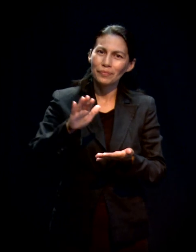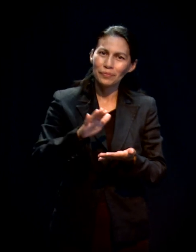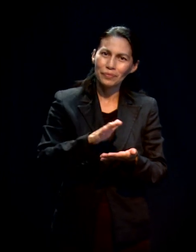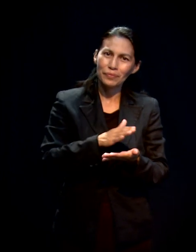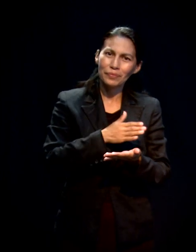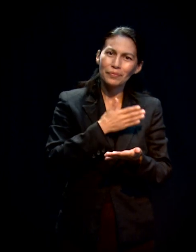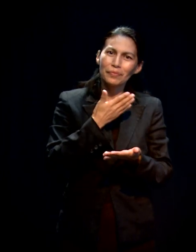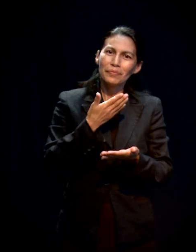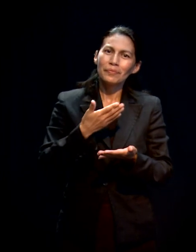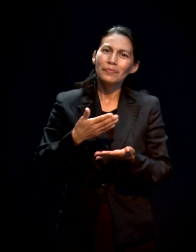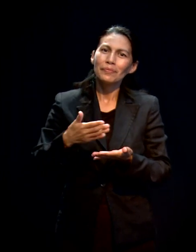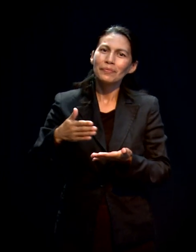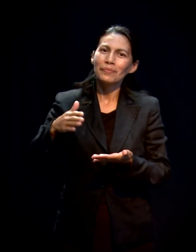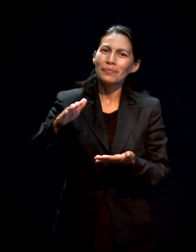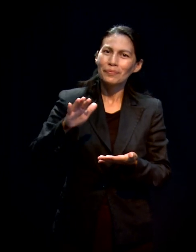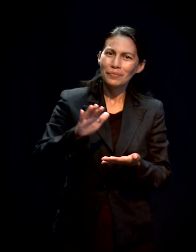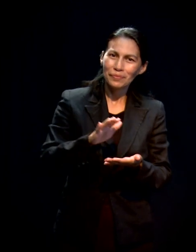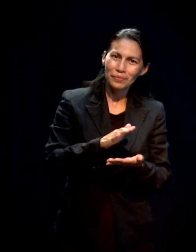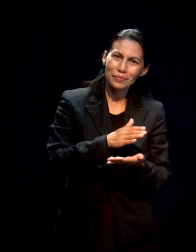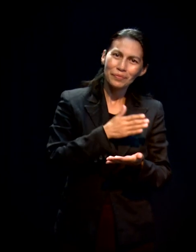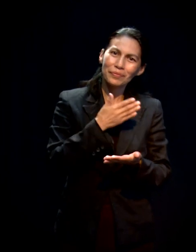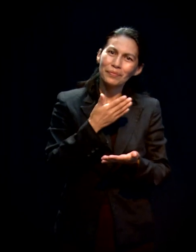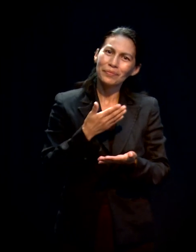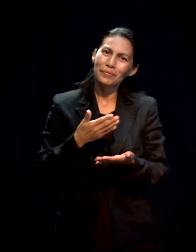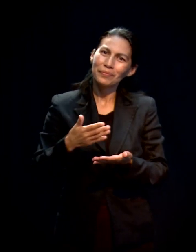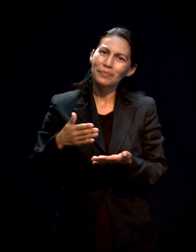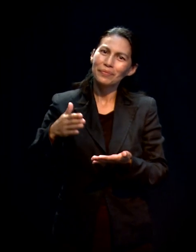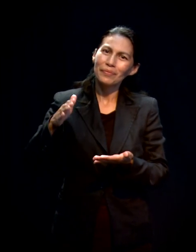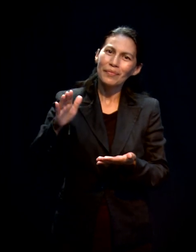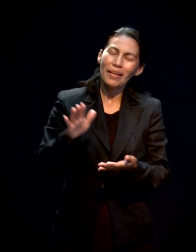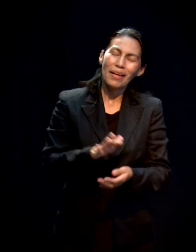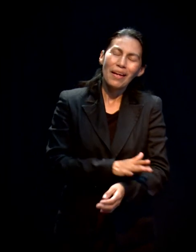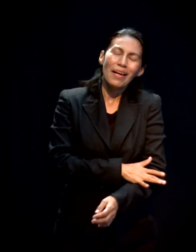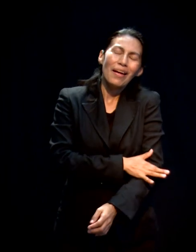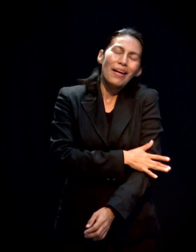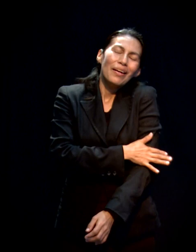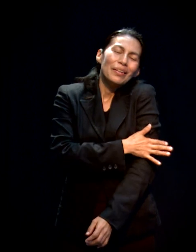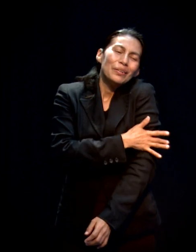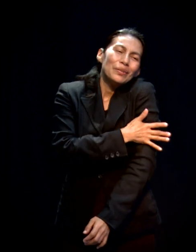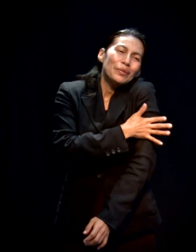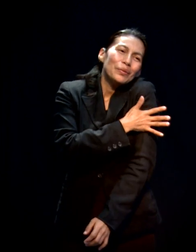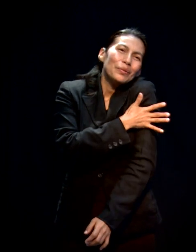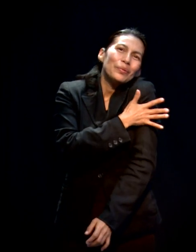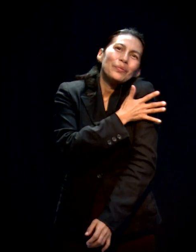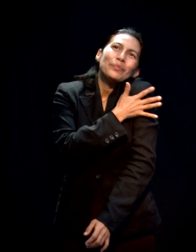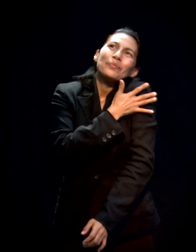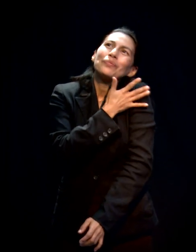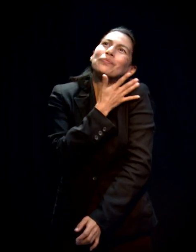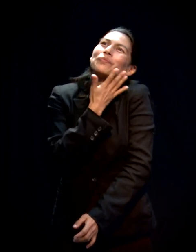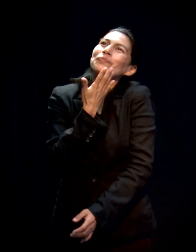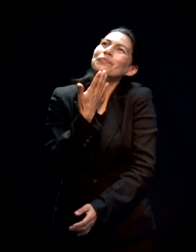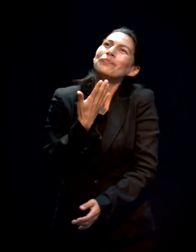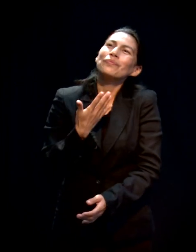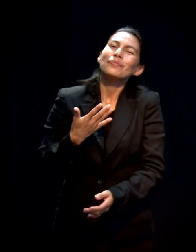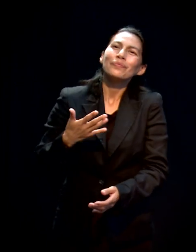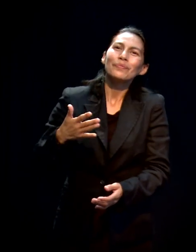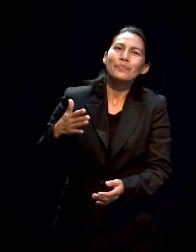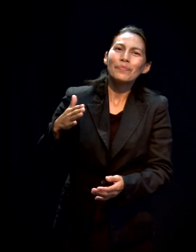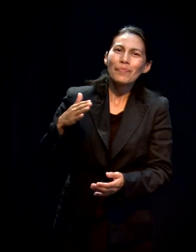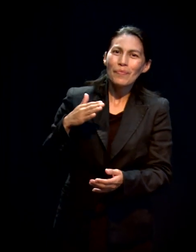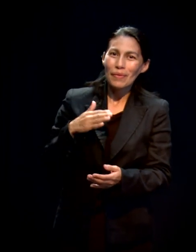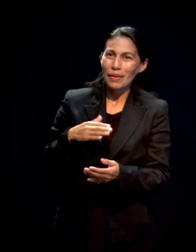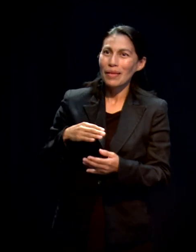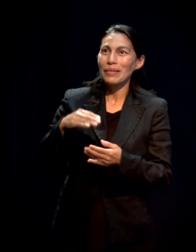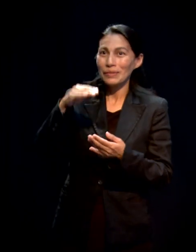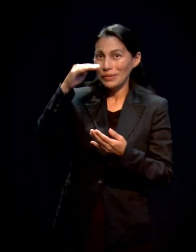la vida estoy señor mi alma lo sé